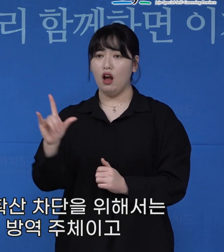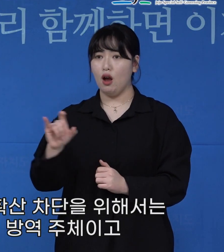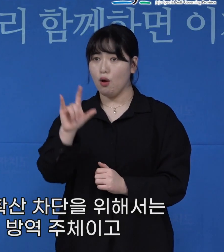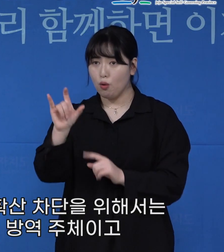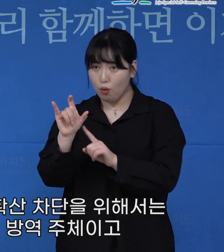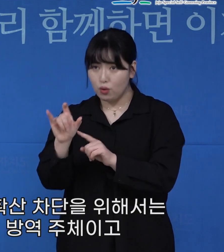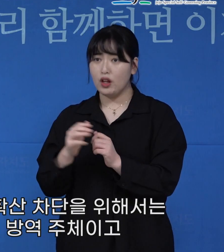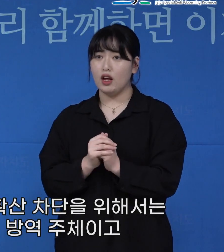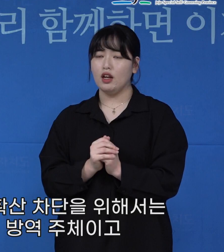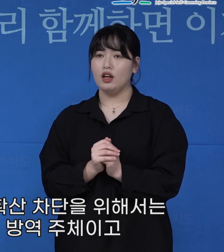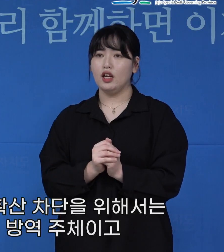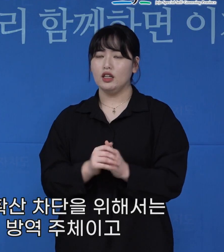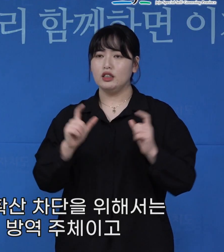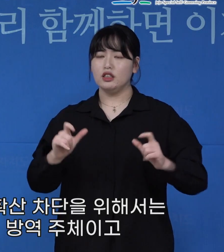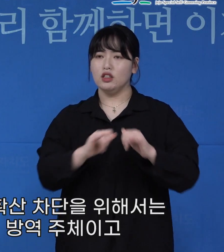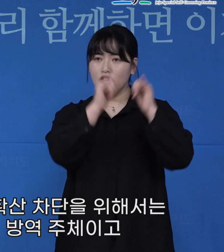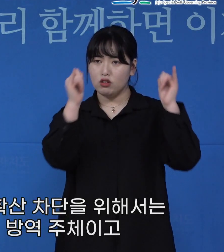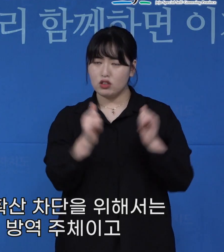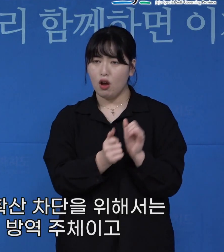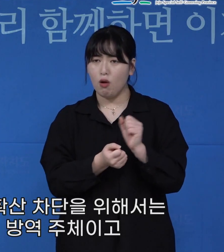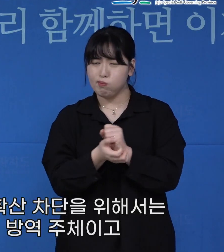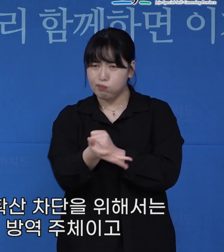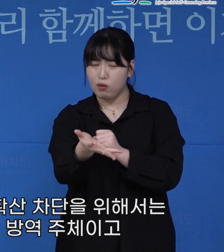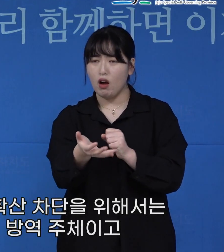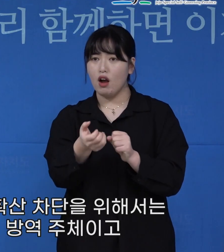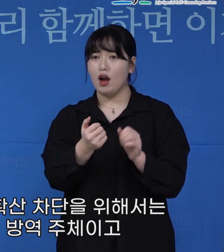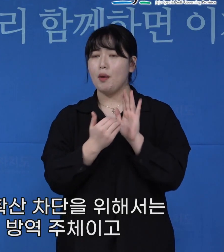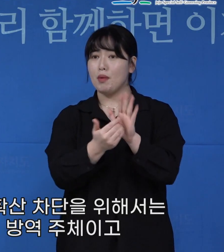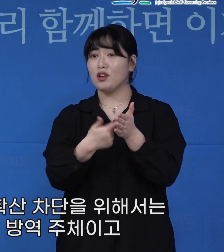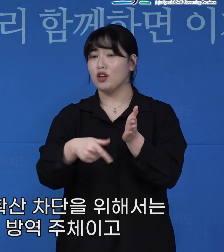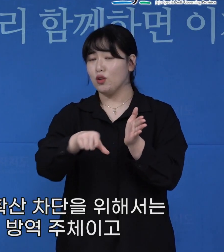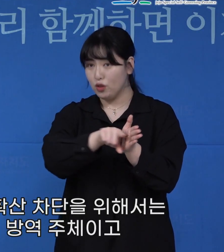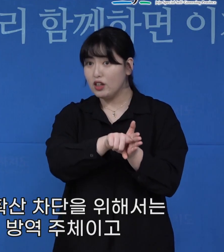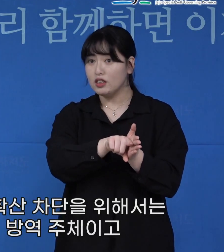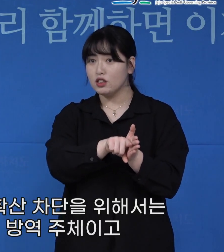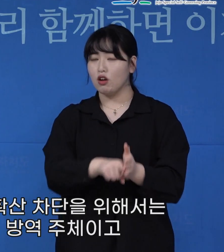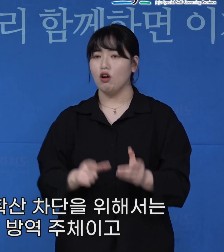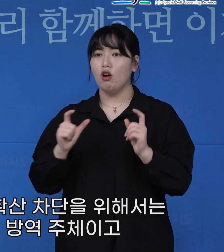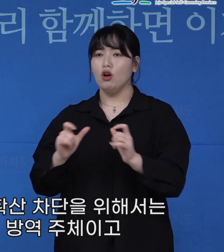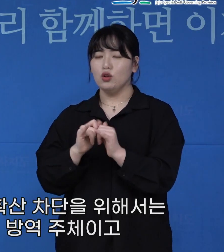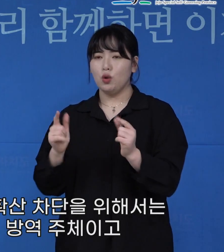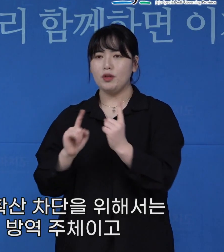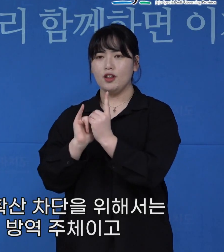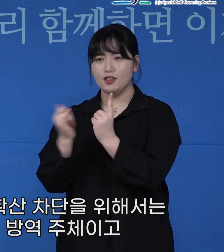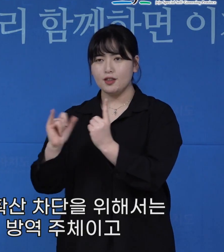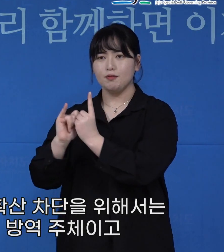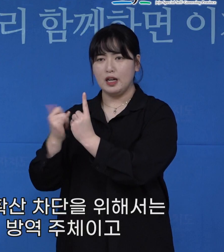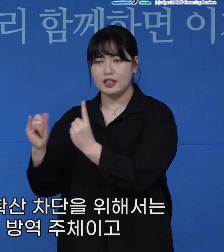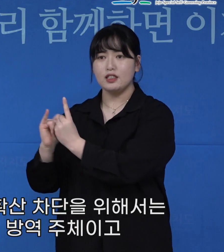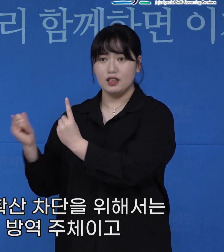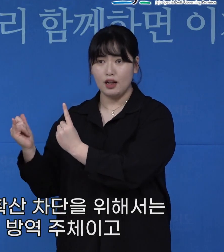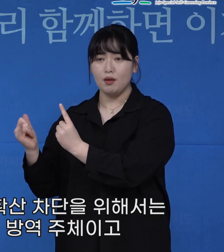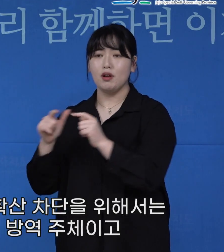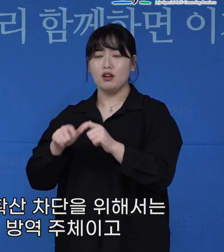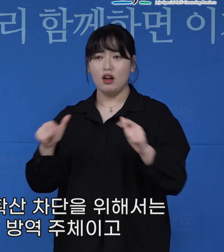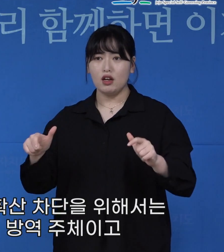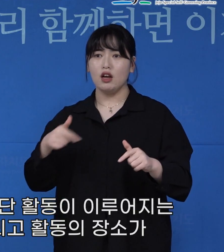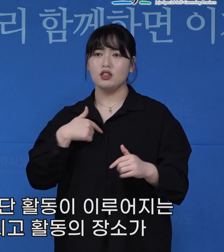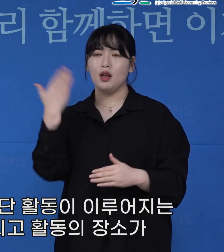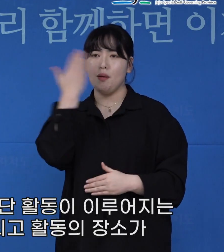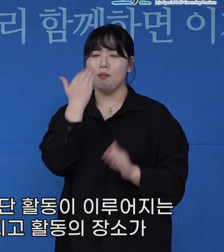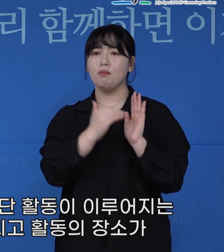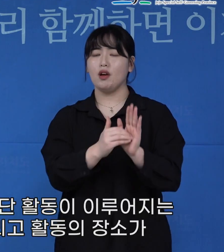코로나19의 지역사회 확산 차단을 위해서는 도민 한 분 한 분이 방역